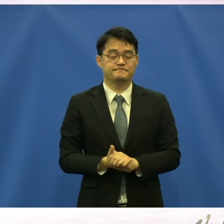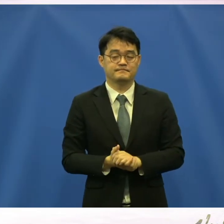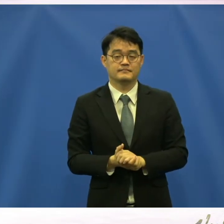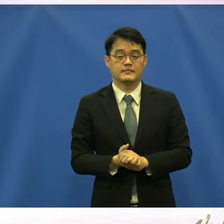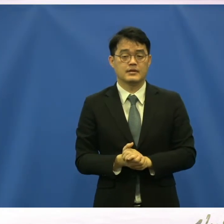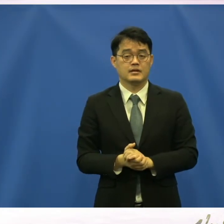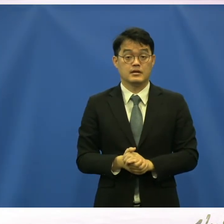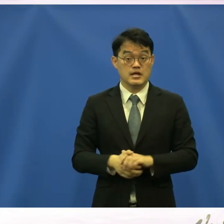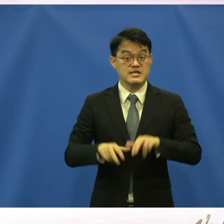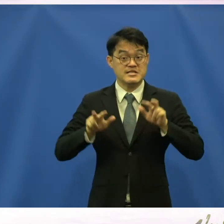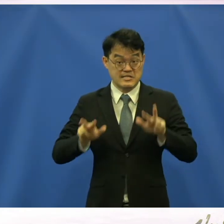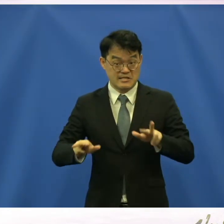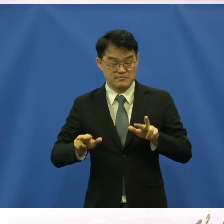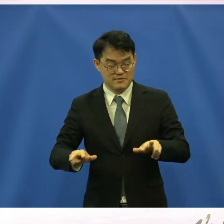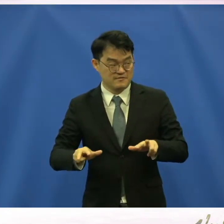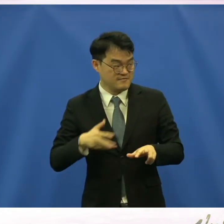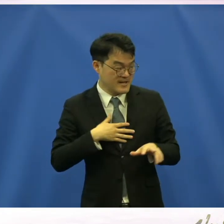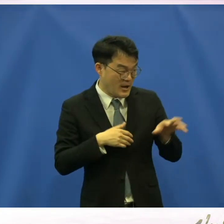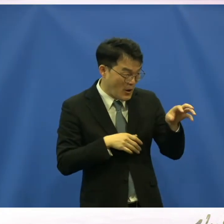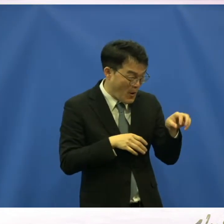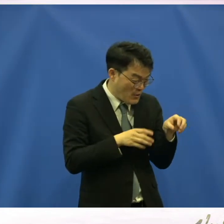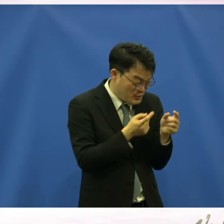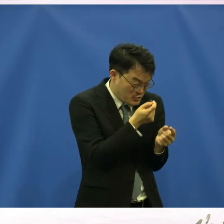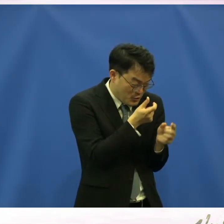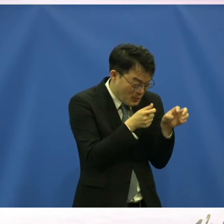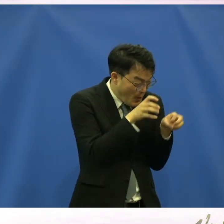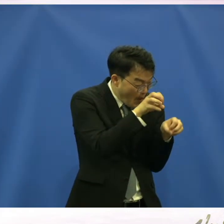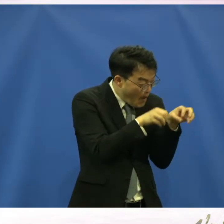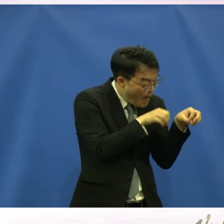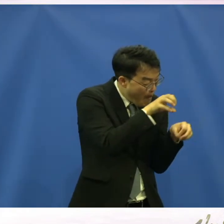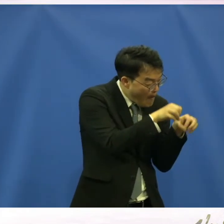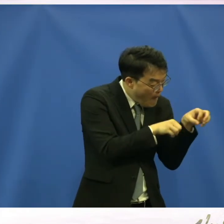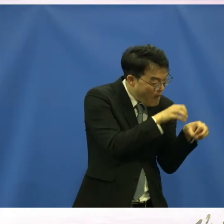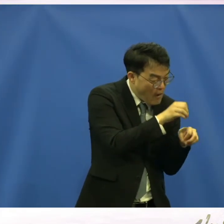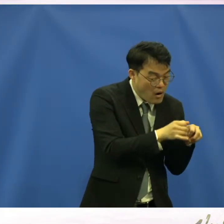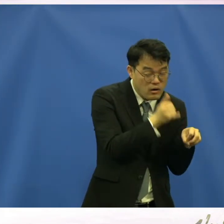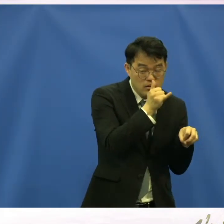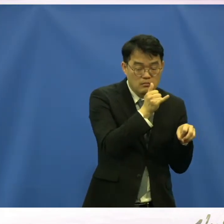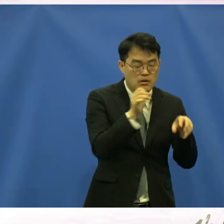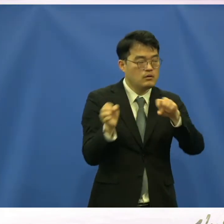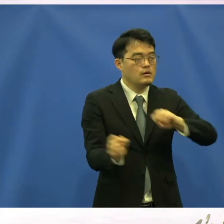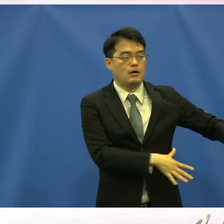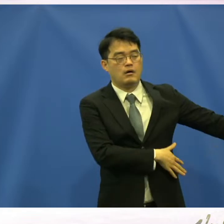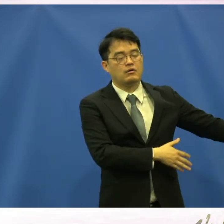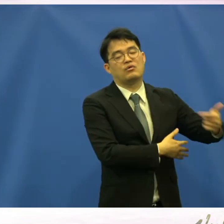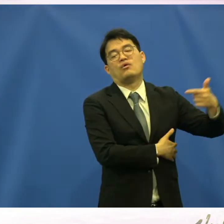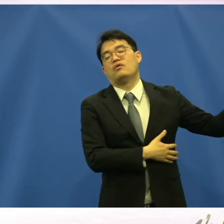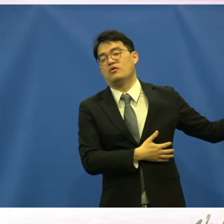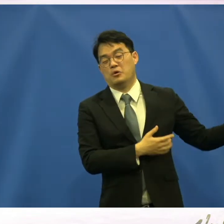당장은 얻는 것 같은데 얼마나 많은 걸 잃어버린다는 걸 모르는 거예요.